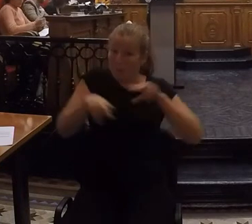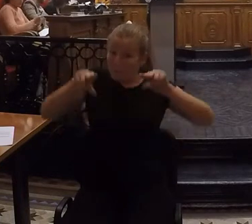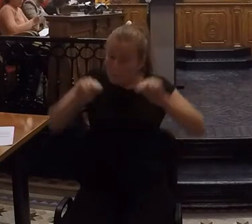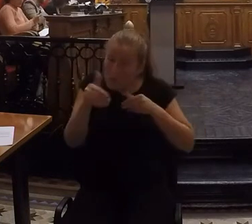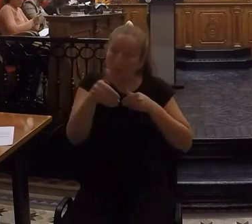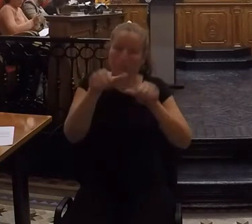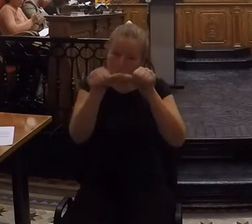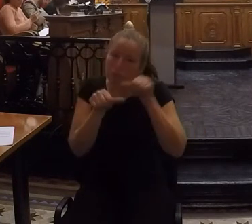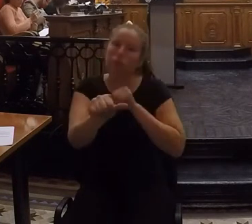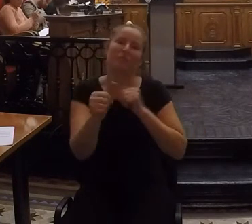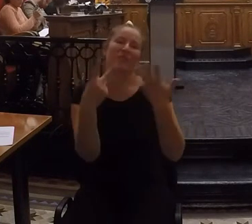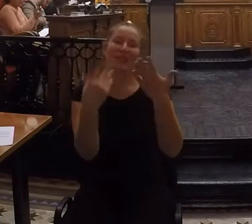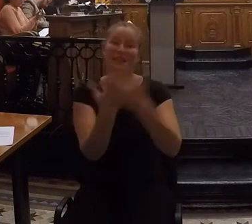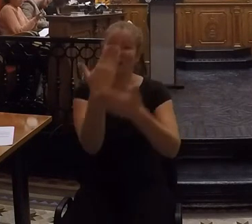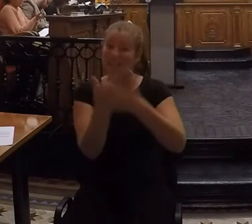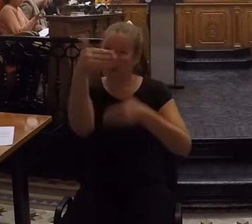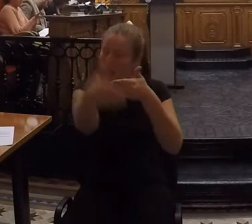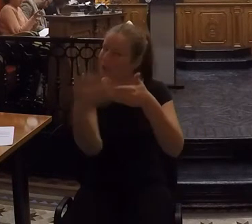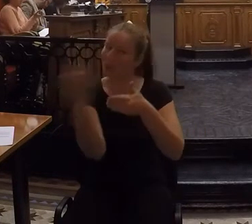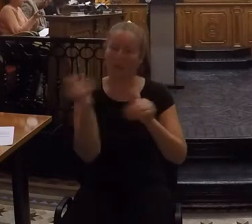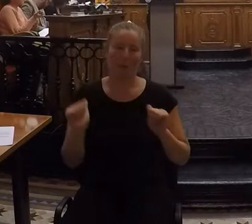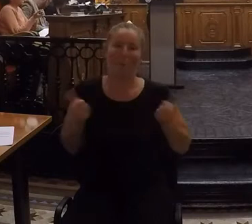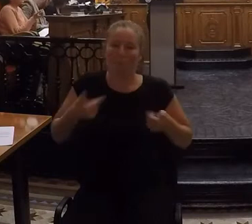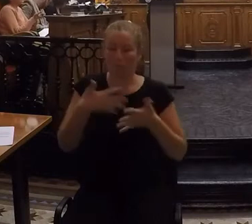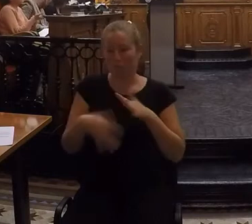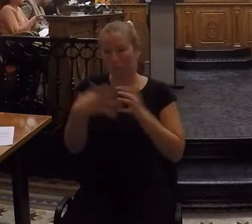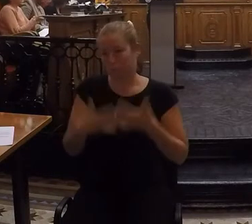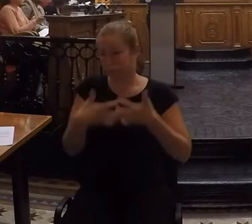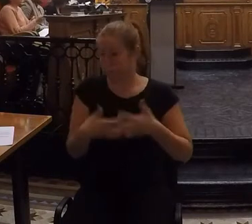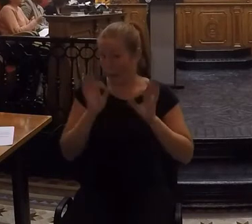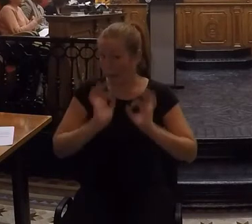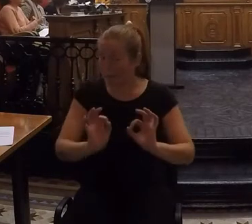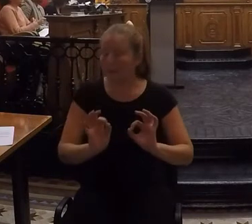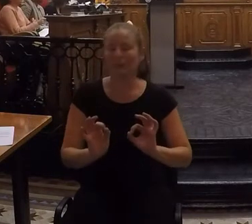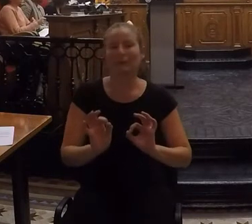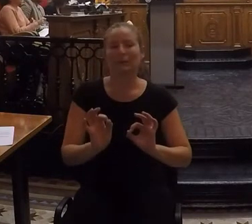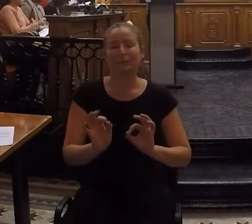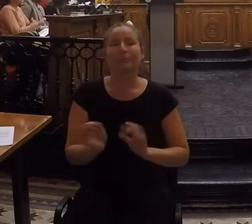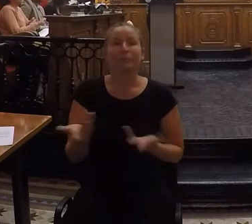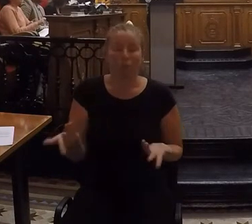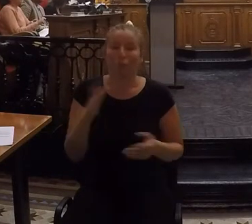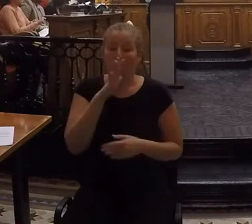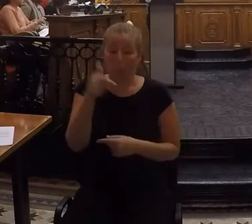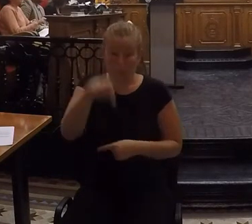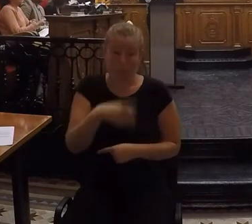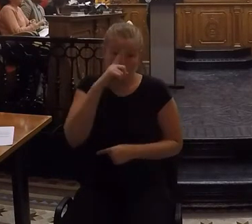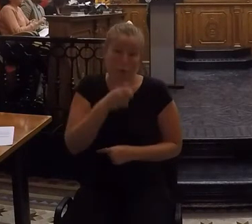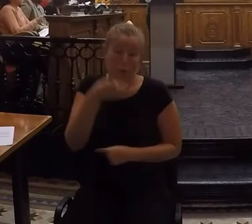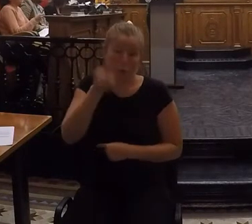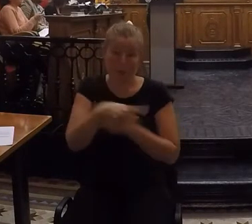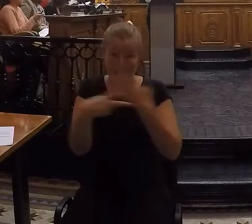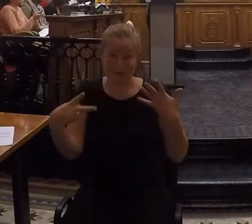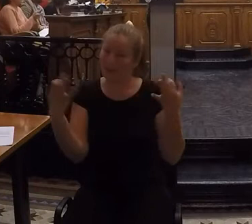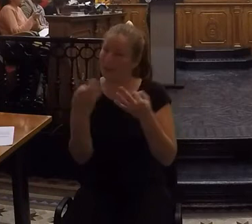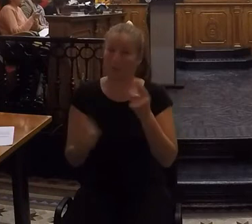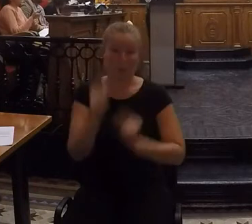alegaciones, y ello con el objetivo de empezar a trabajar cuanto antes con el presupuesto de 2017, con el objetivo,